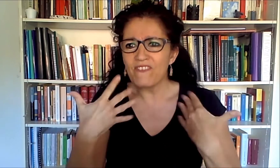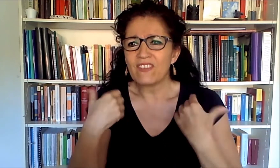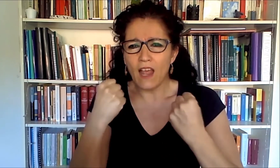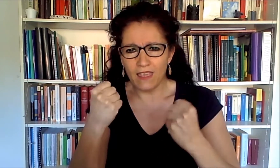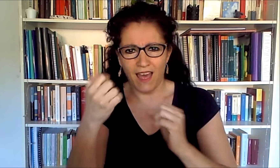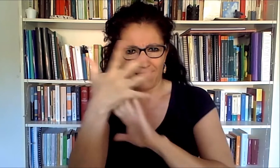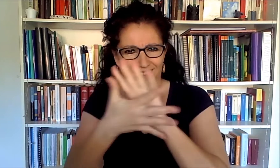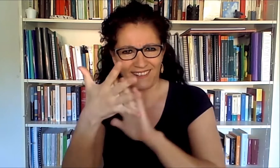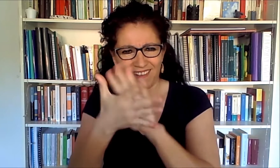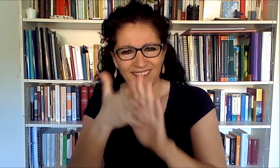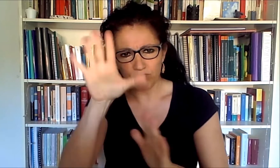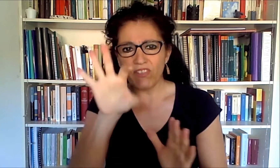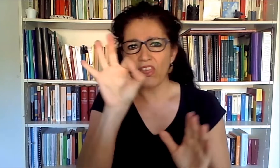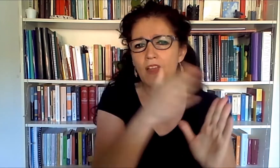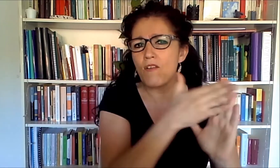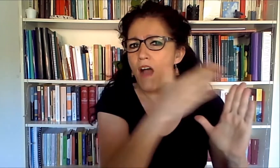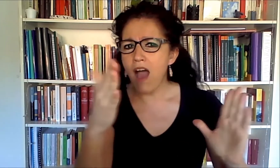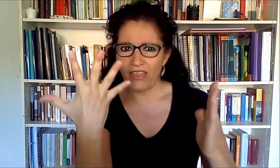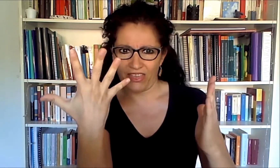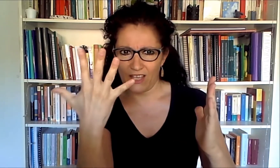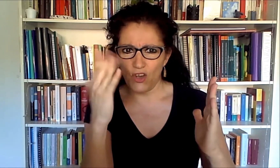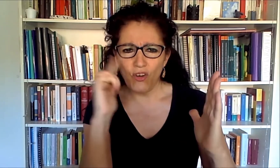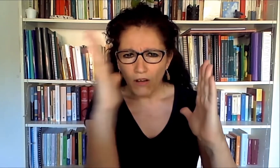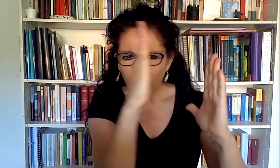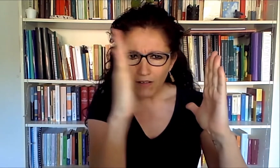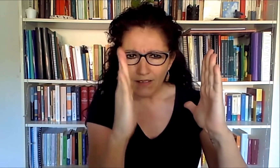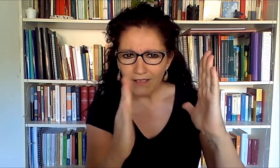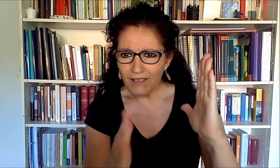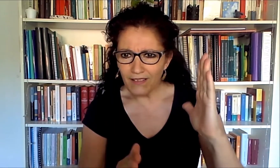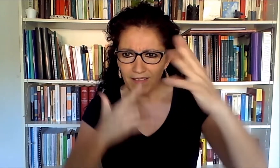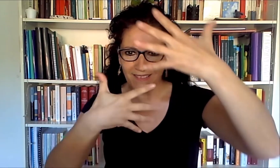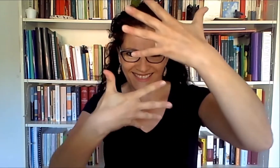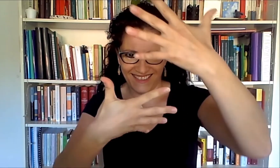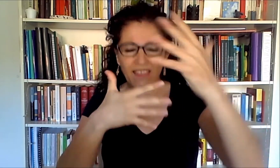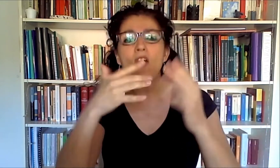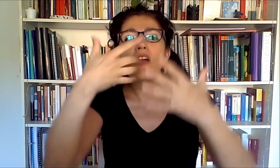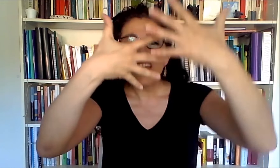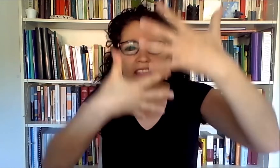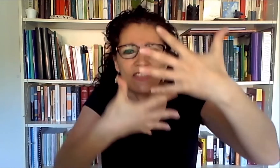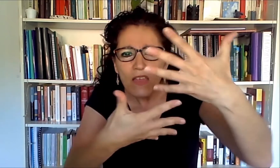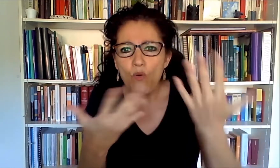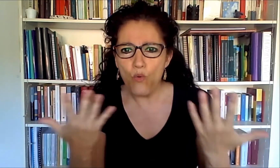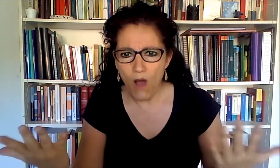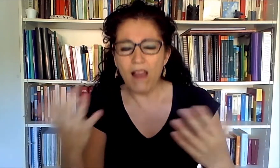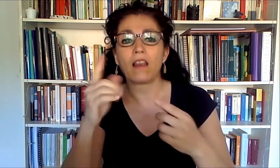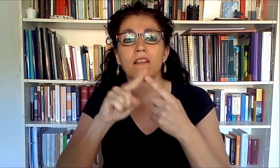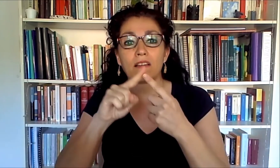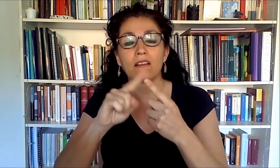1. Transmisión intergeneracional de la lengua. 2. Empleo de la lengua en la educación. 3. Aprendizaje como